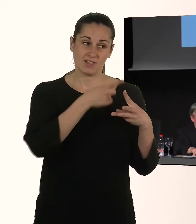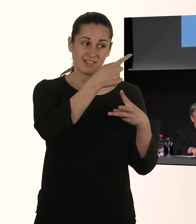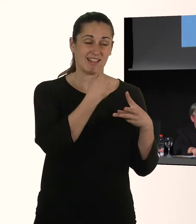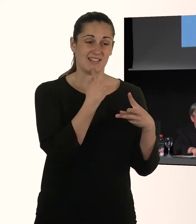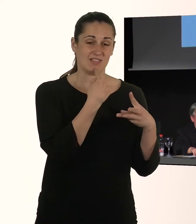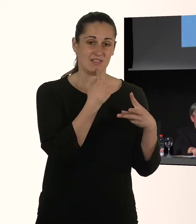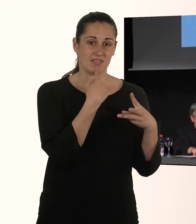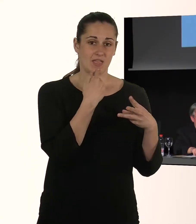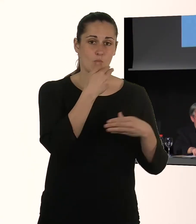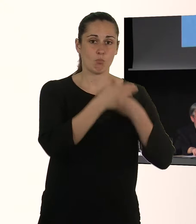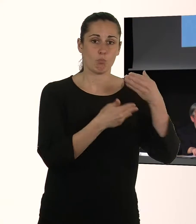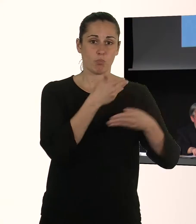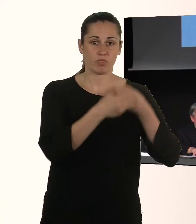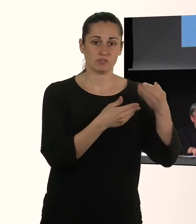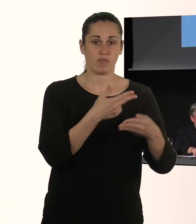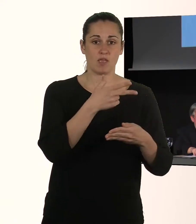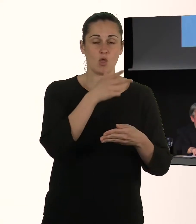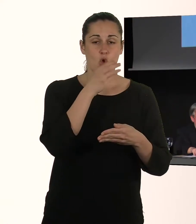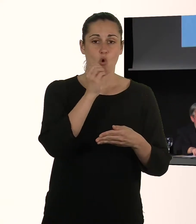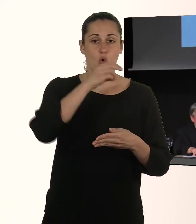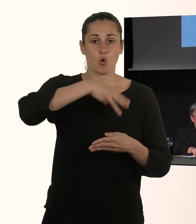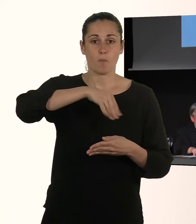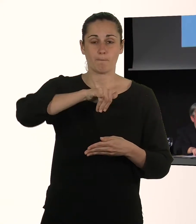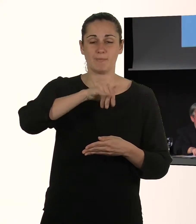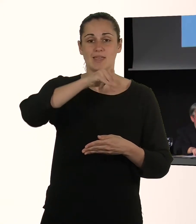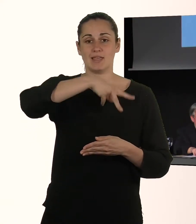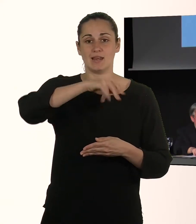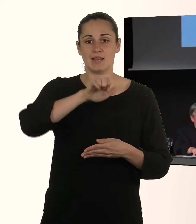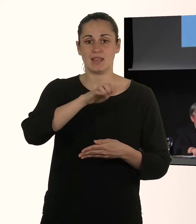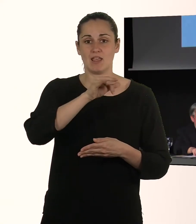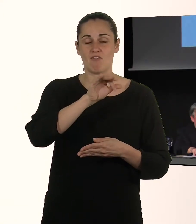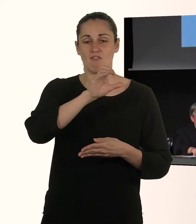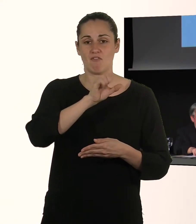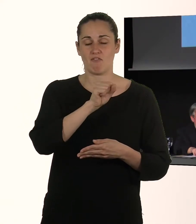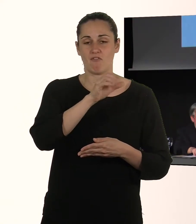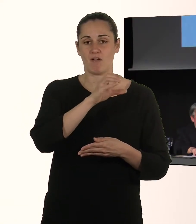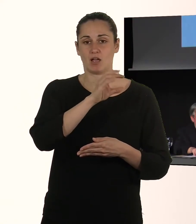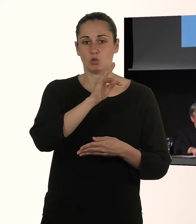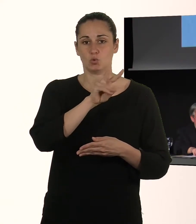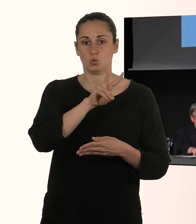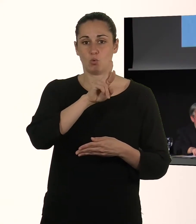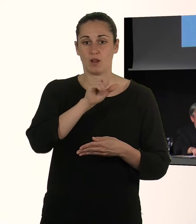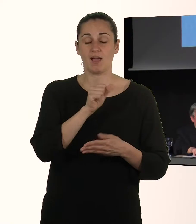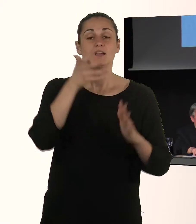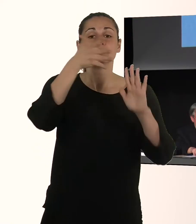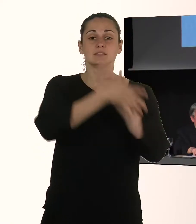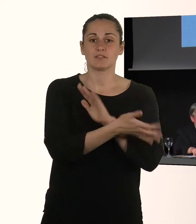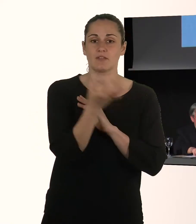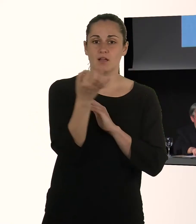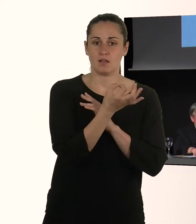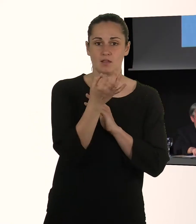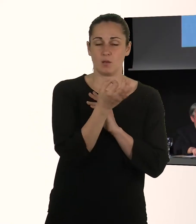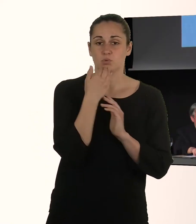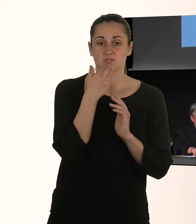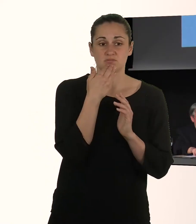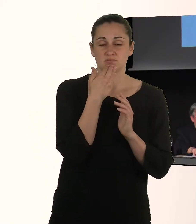de hominifactura, que en realidad es lo que en otros ámbitos feministas entendemos como dispositivos de